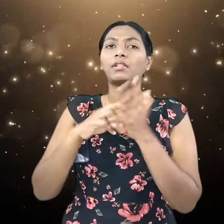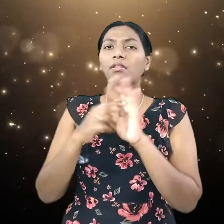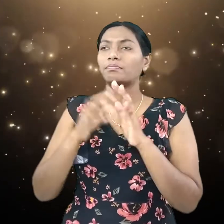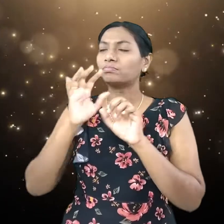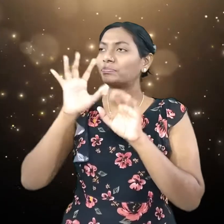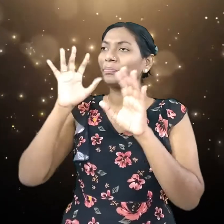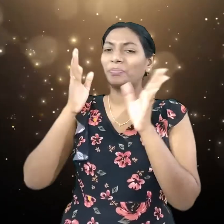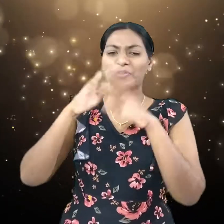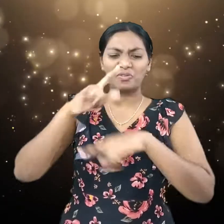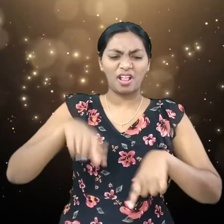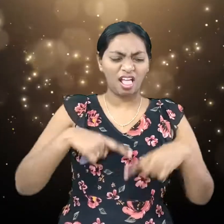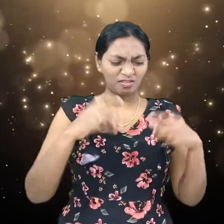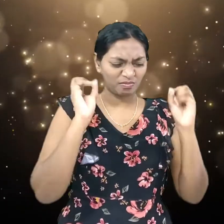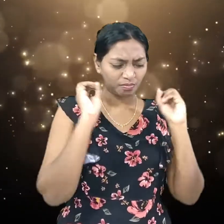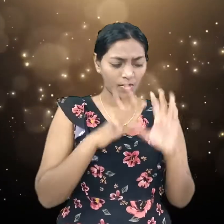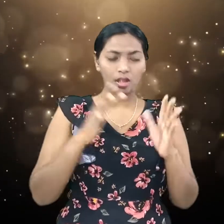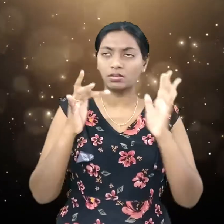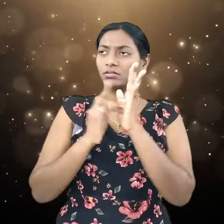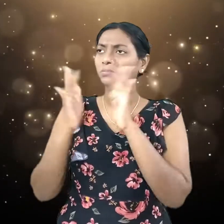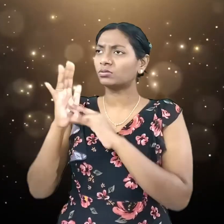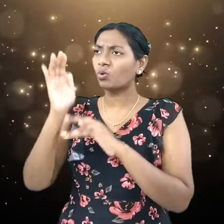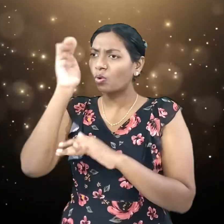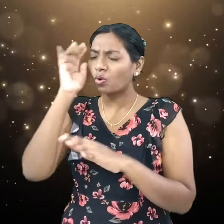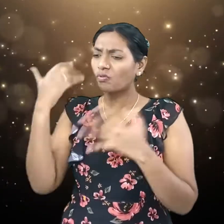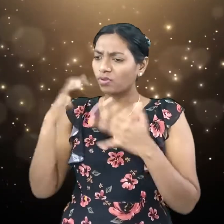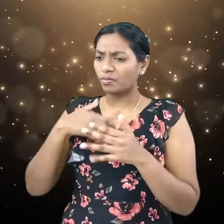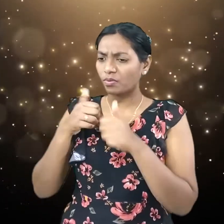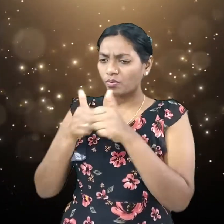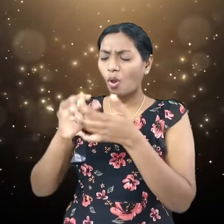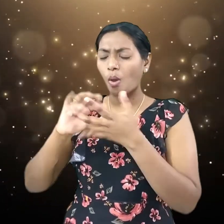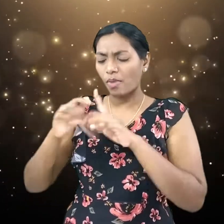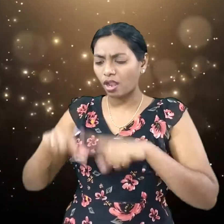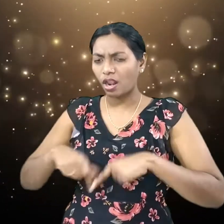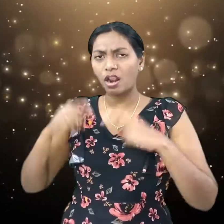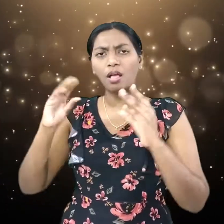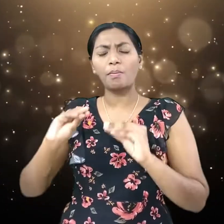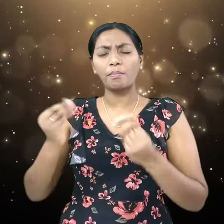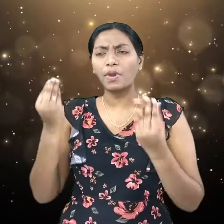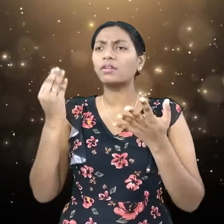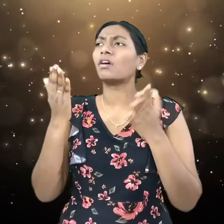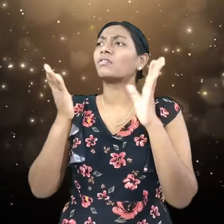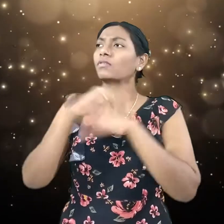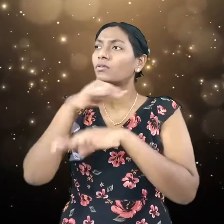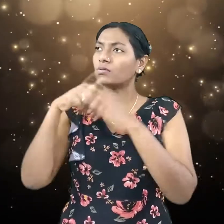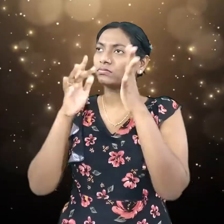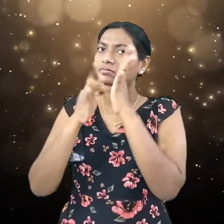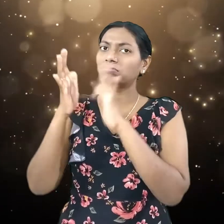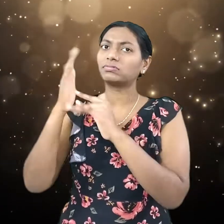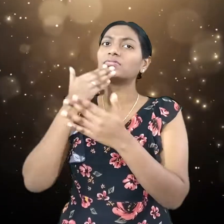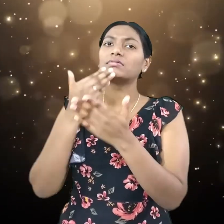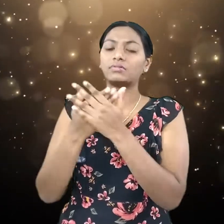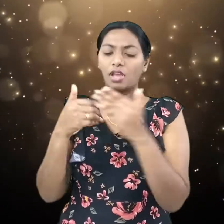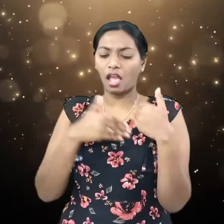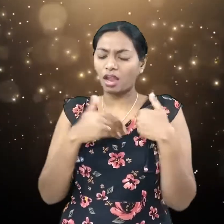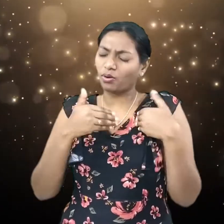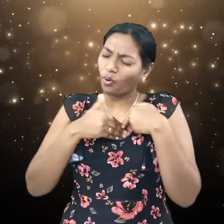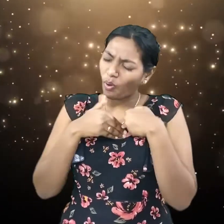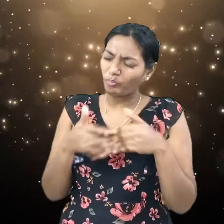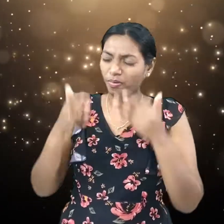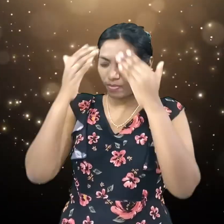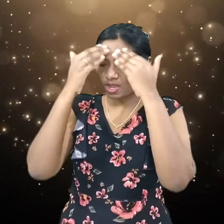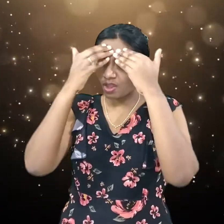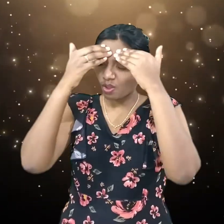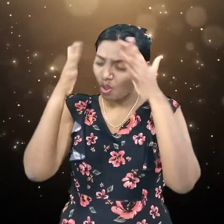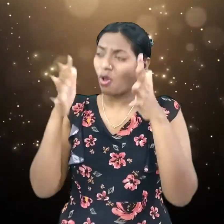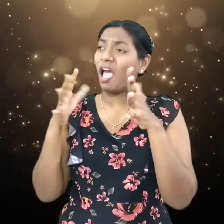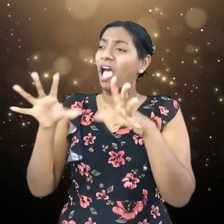के नाम में। अल ई जकी अला का बस सोहम जक आमा रा जद दे ई अक आ बस आ अक आ